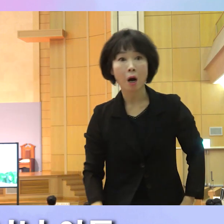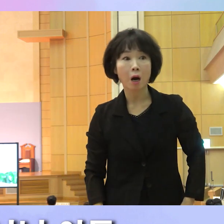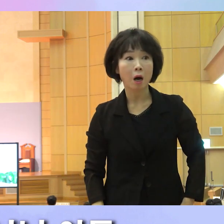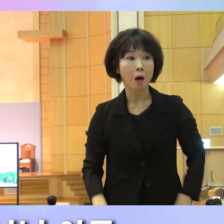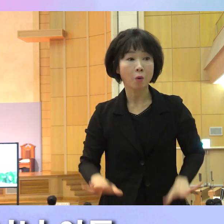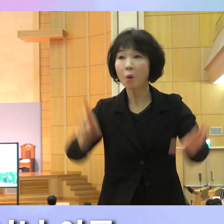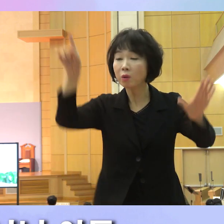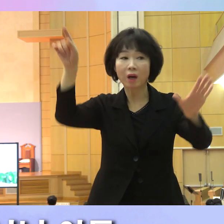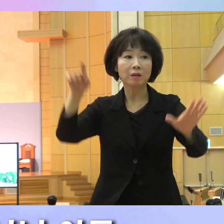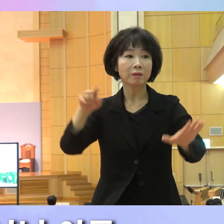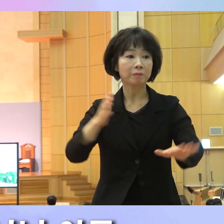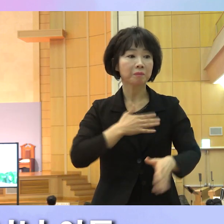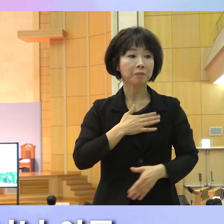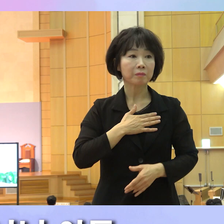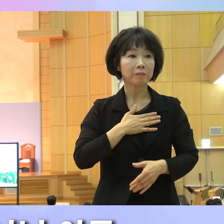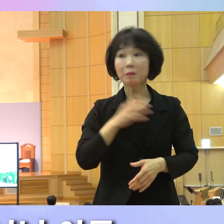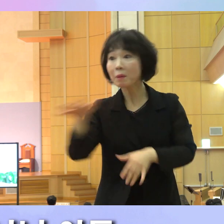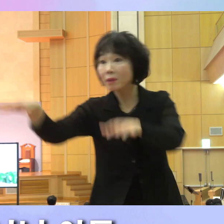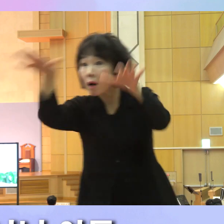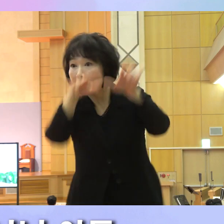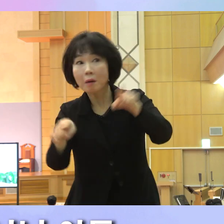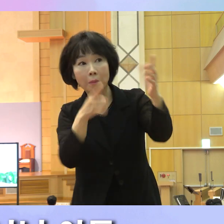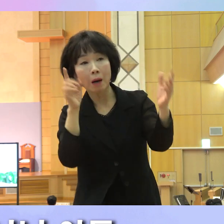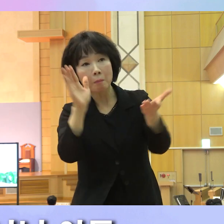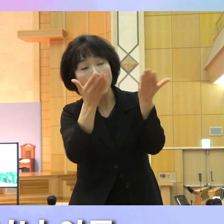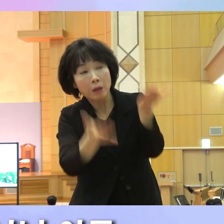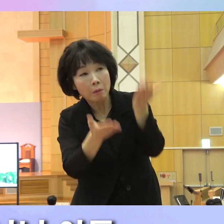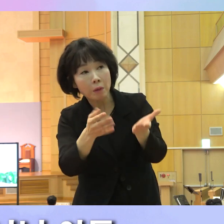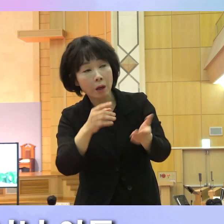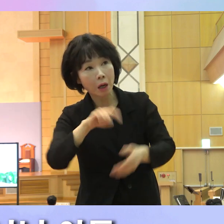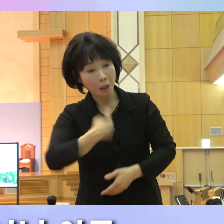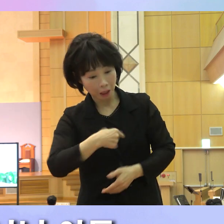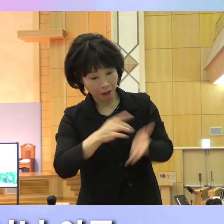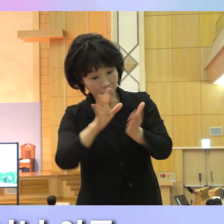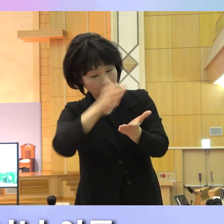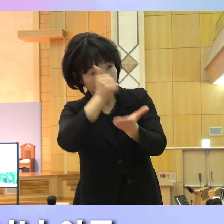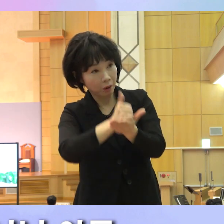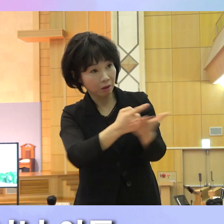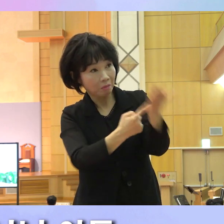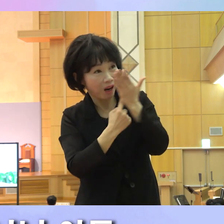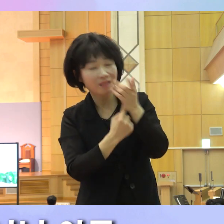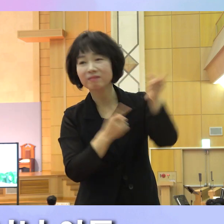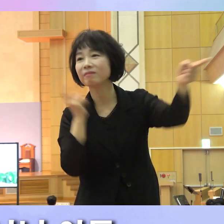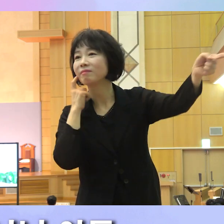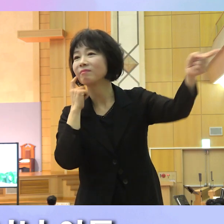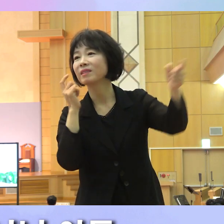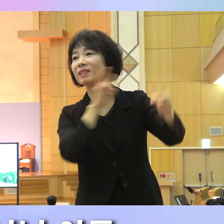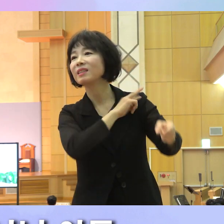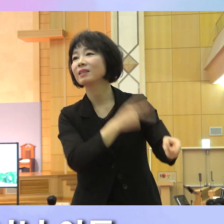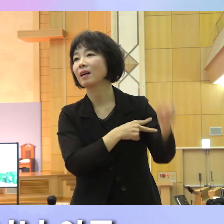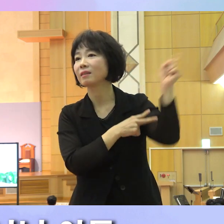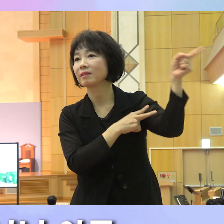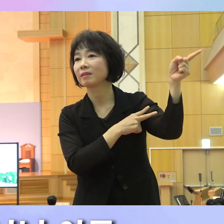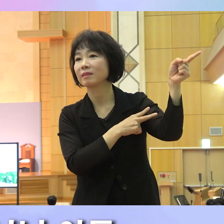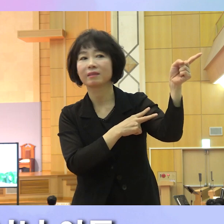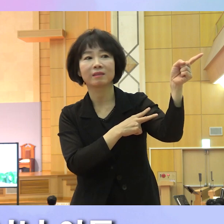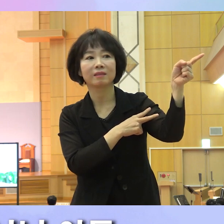자칭해가지고 예수다라고 하면 그건 이단입니다. 그러나 자기가 자칭 가리켜서 이단이라고 하지 않았으면 그건 이단이